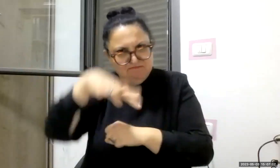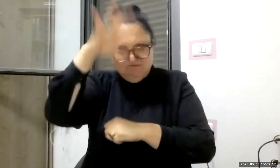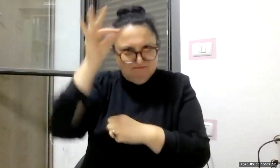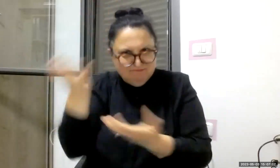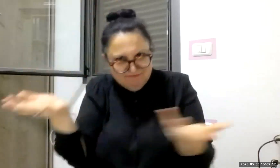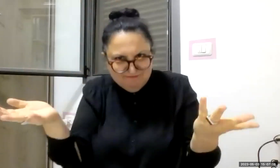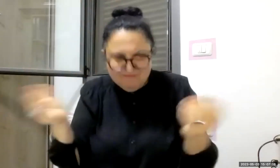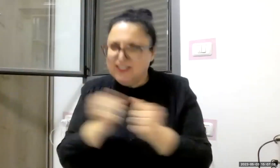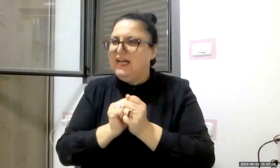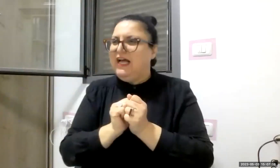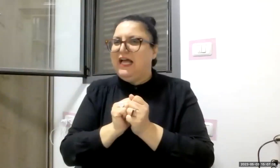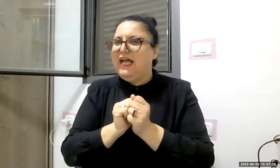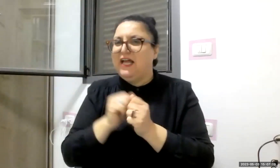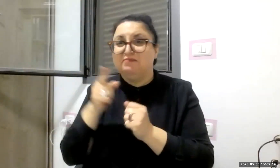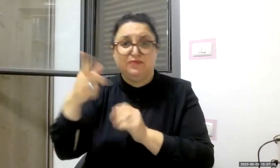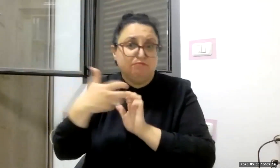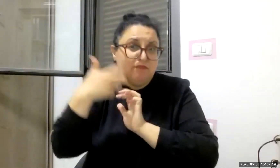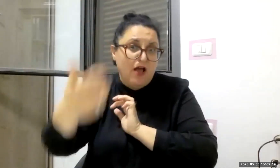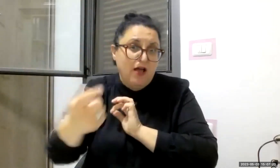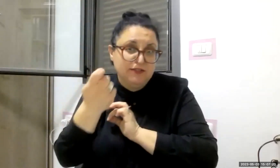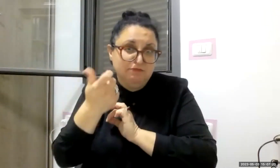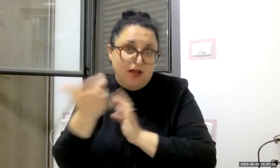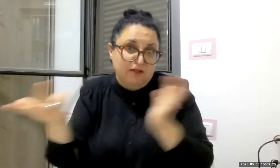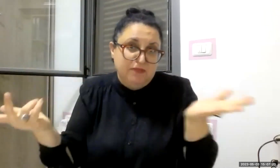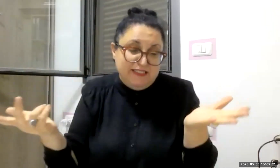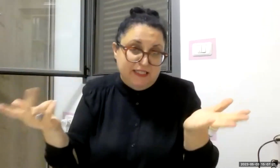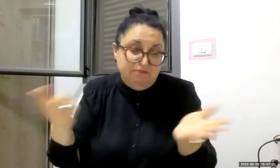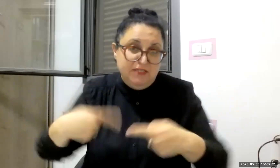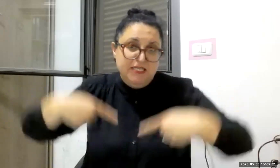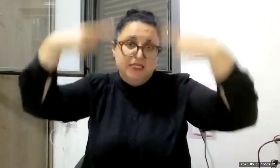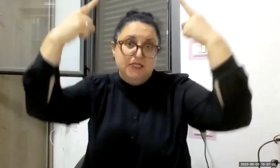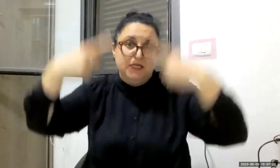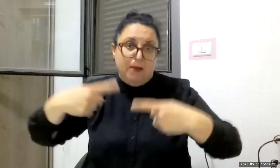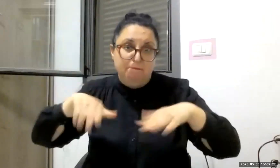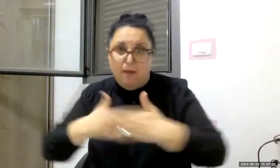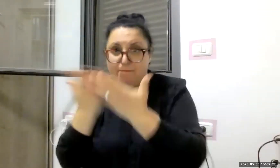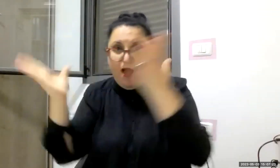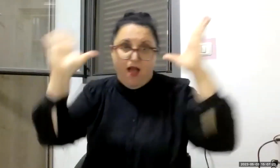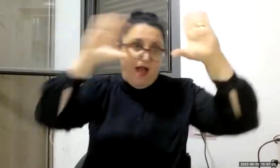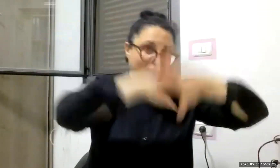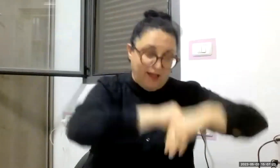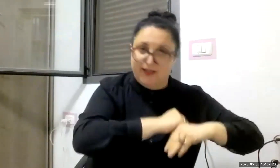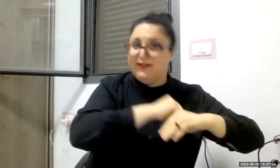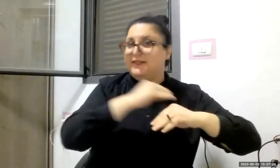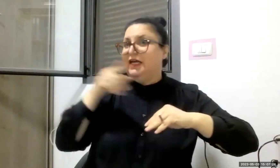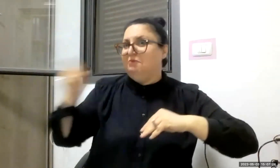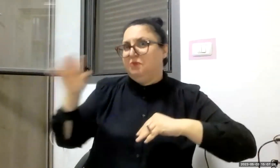זה מאוד מאוד קשה למצוא, וזה התארח שוב ושוב, מהבוקר ועד